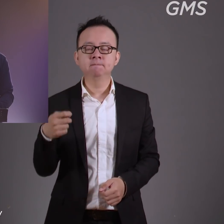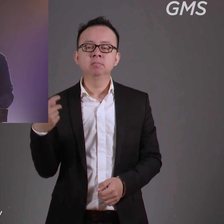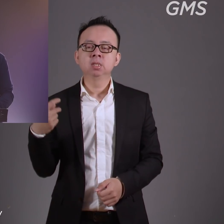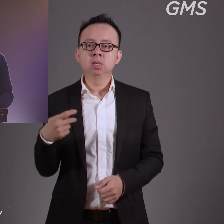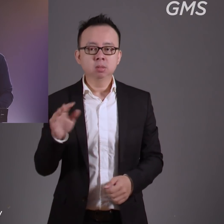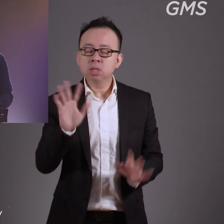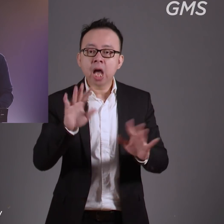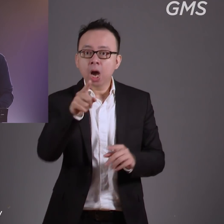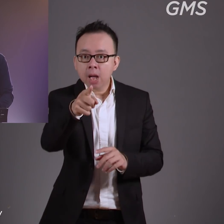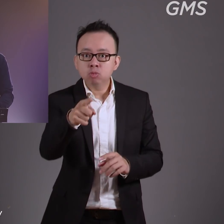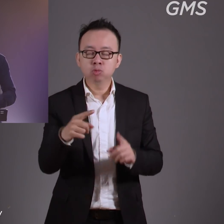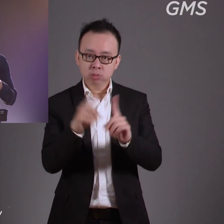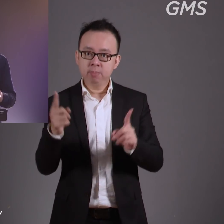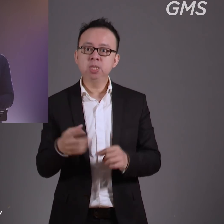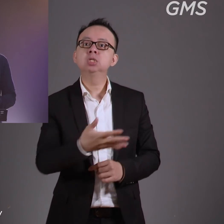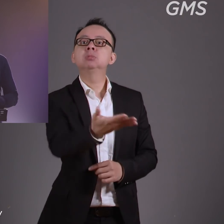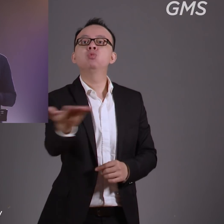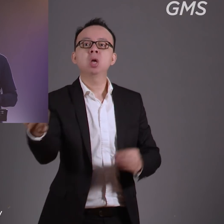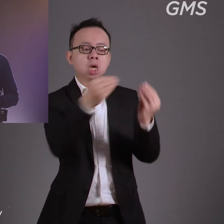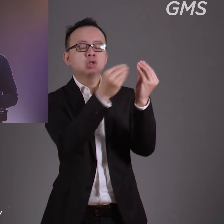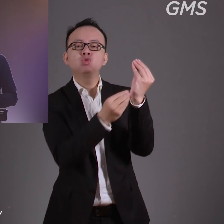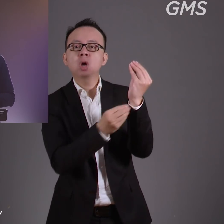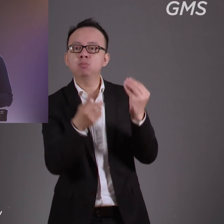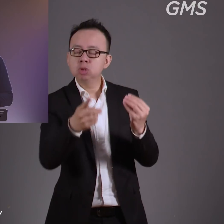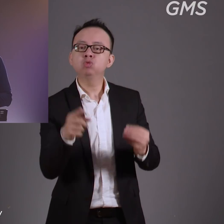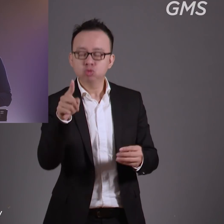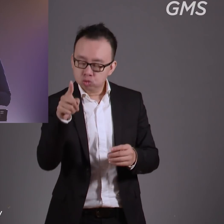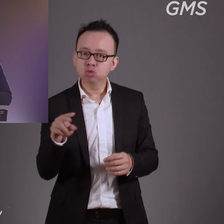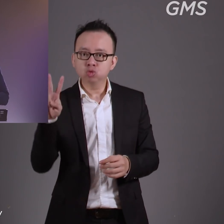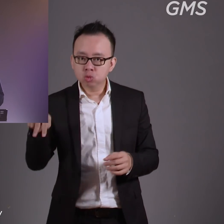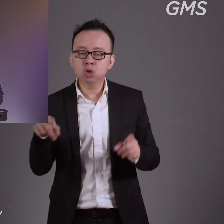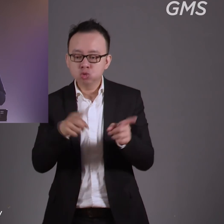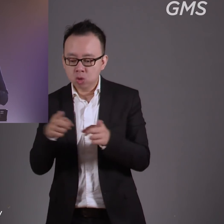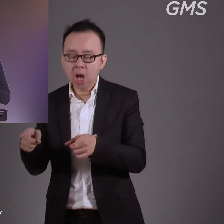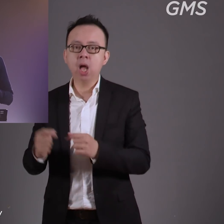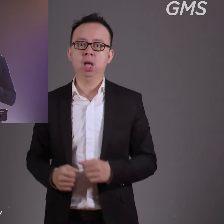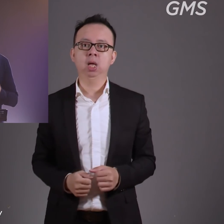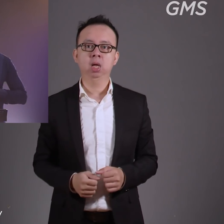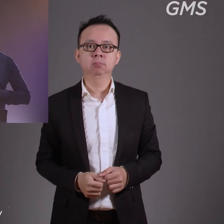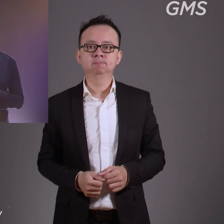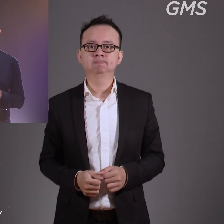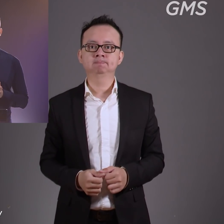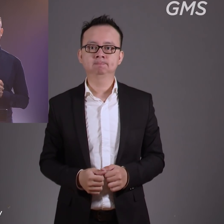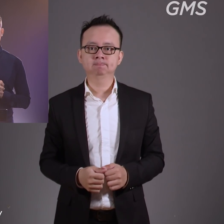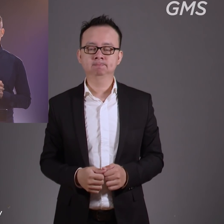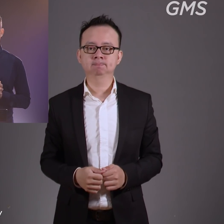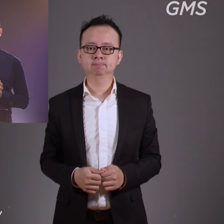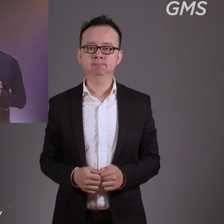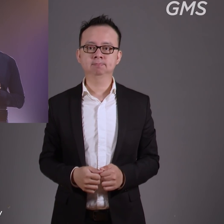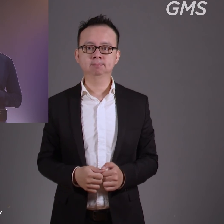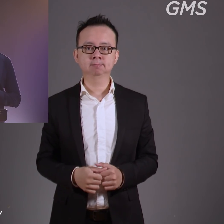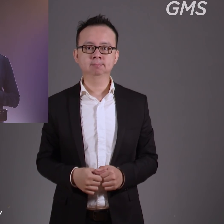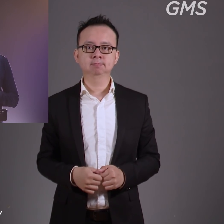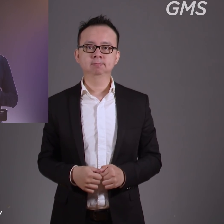bukan hanya Anda seorang, yang lainnya juga. Bukan berarti kalau kita itu hidup benar dengan Tuhan, hidup kita mulus